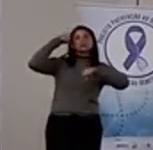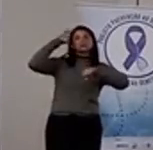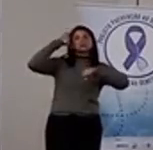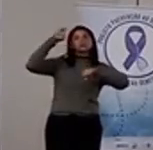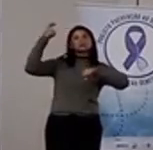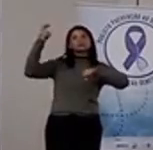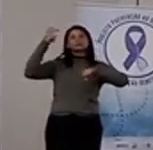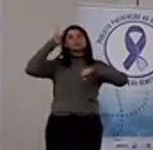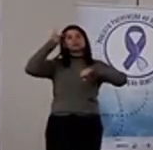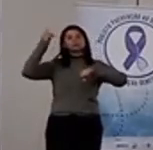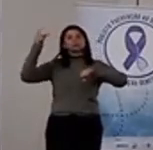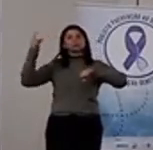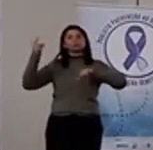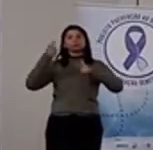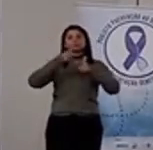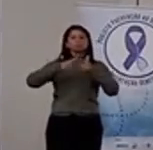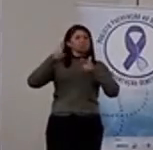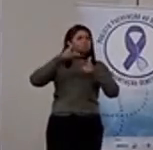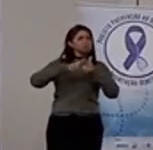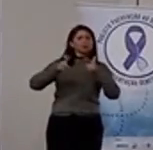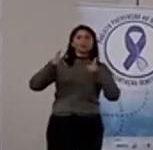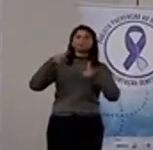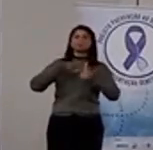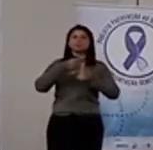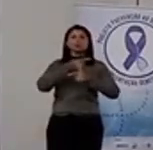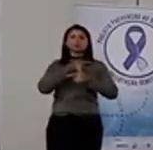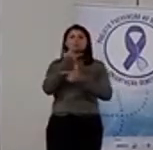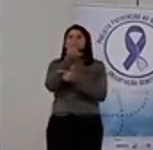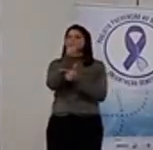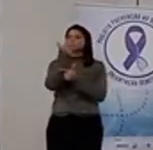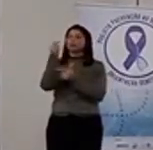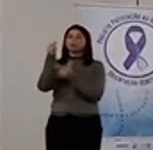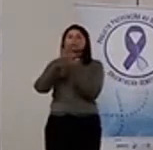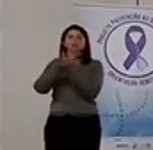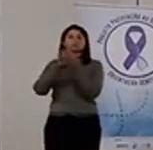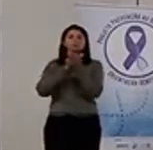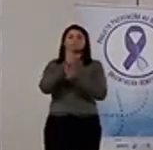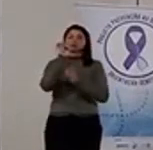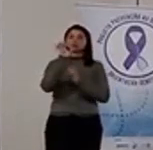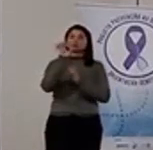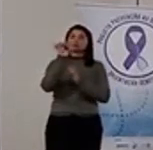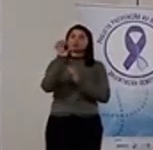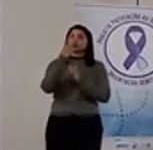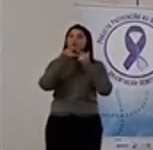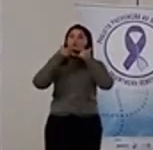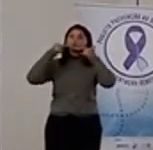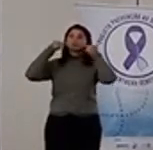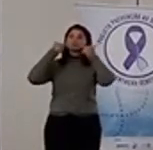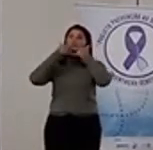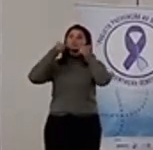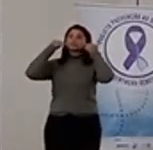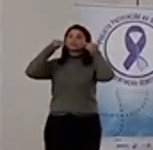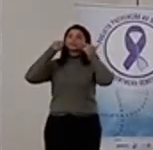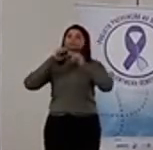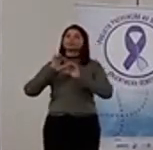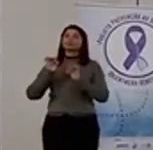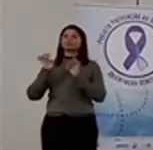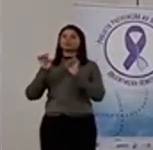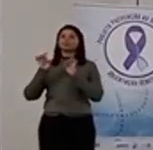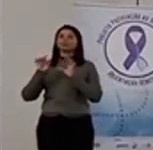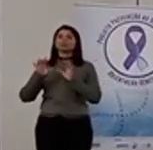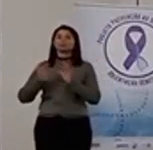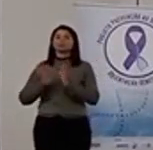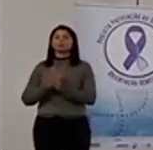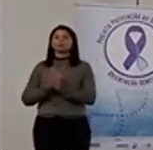inteligente, não tinha mais nenhum problema de saúde, foi só mesmo a questão da brida. As disrupções afetam 1 a 2%